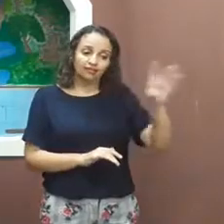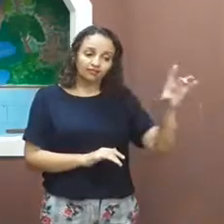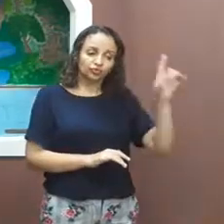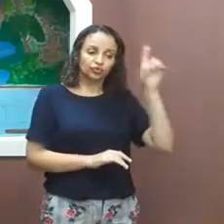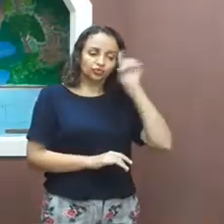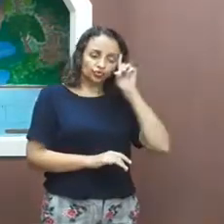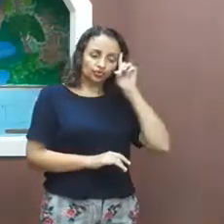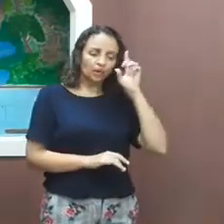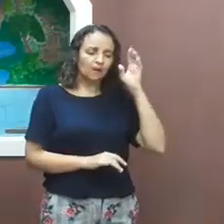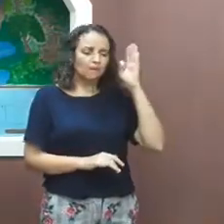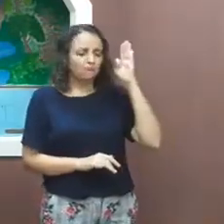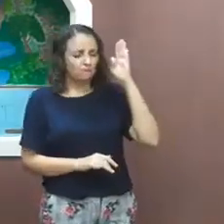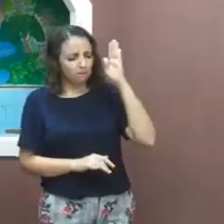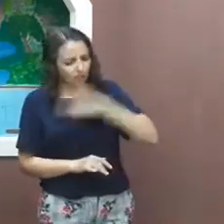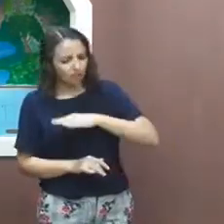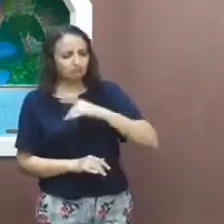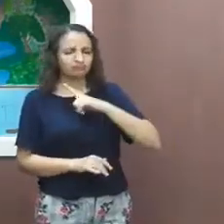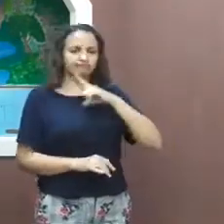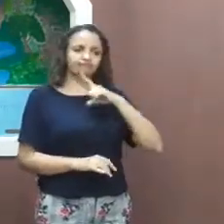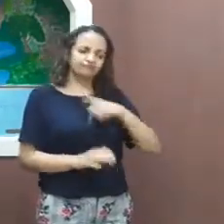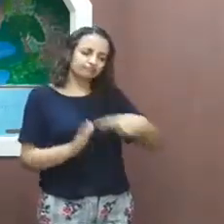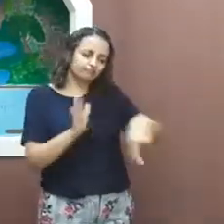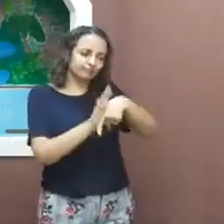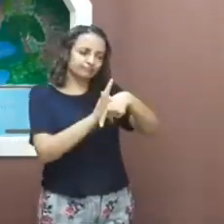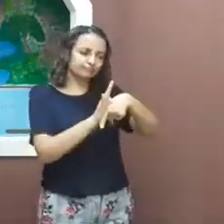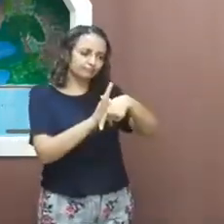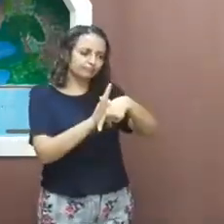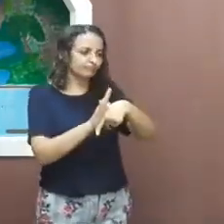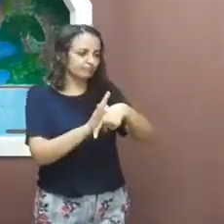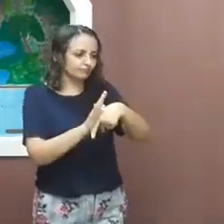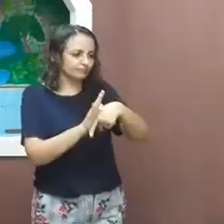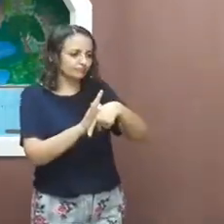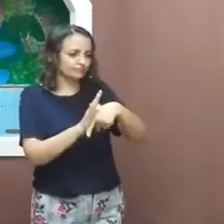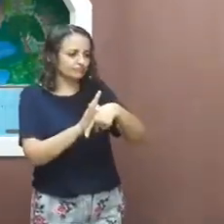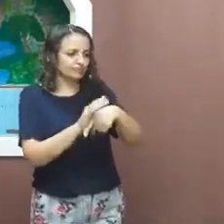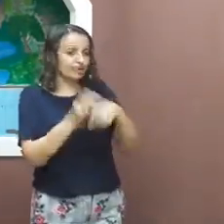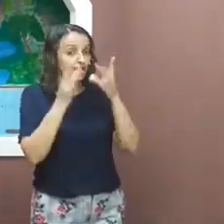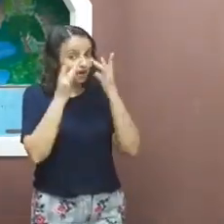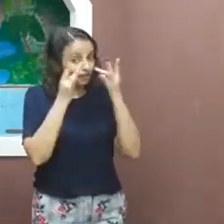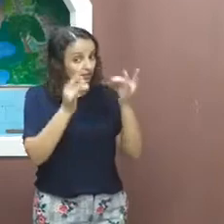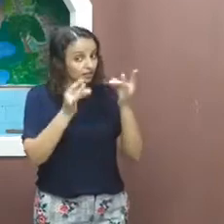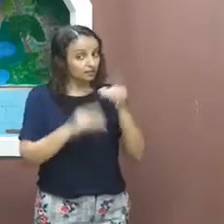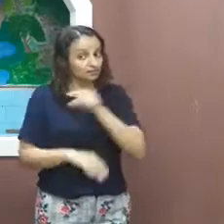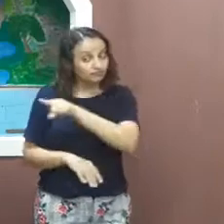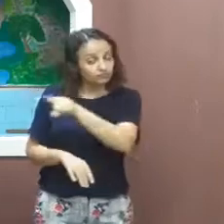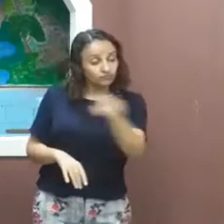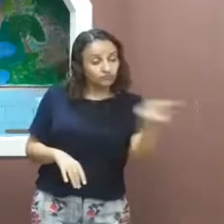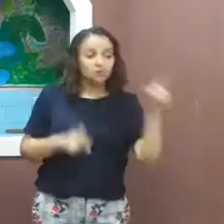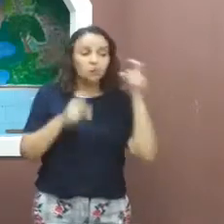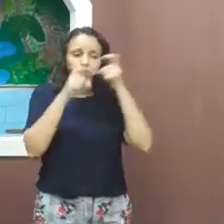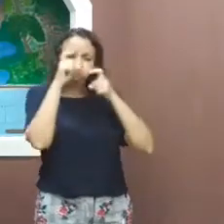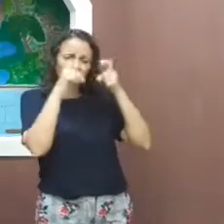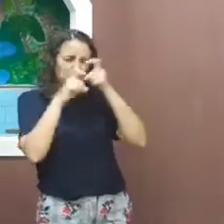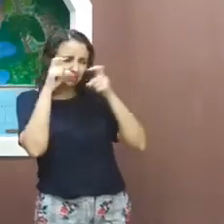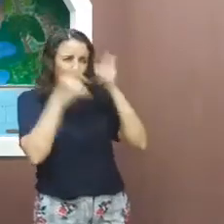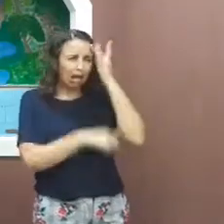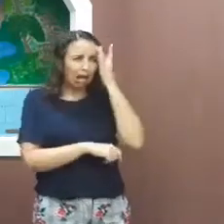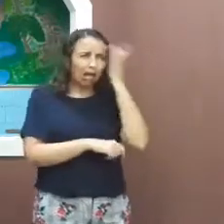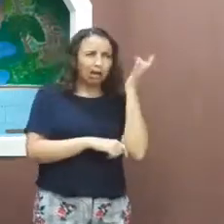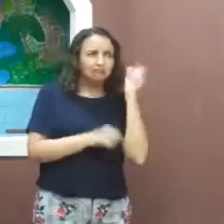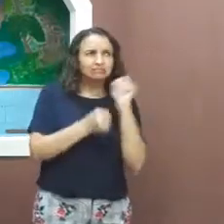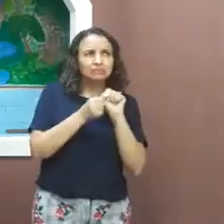vamos ler de novo esse versículo bem forte, com força. Vamos lá, 1, 2, 3 já. Portanto, não se preocupem com o